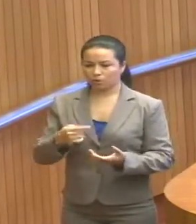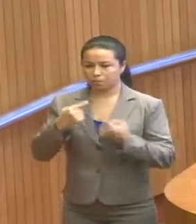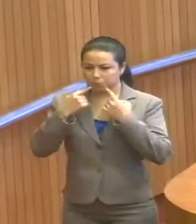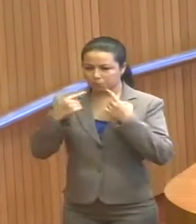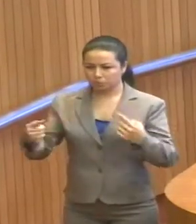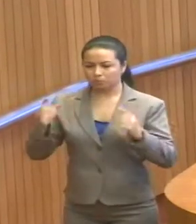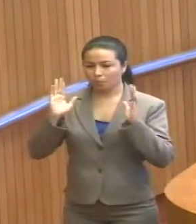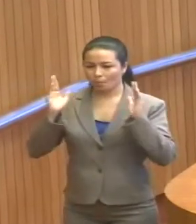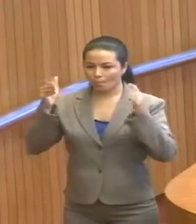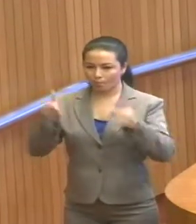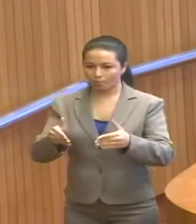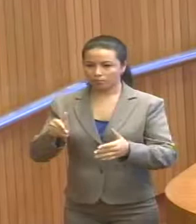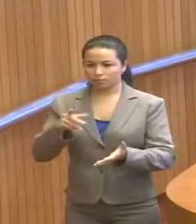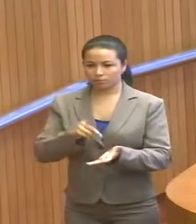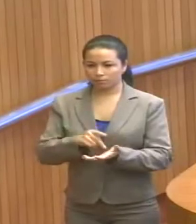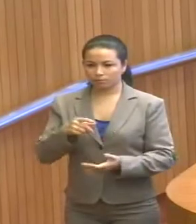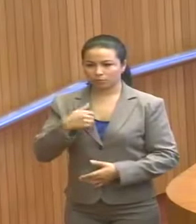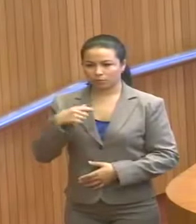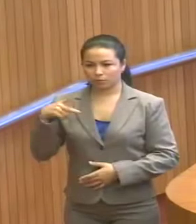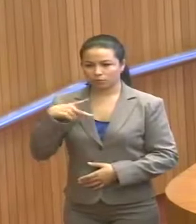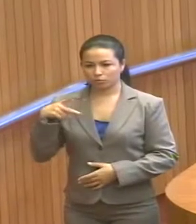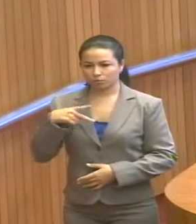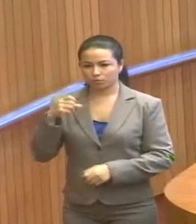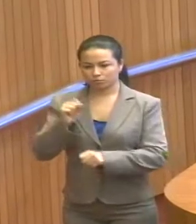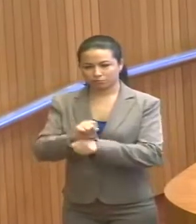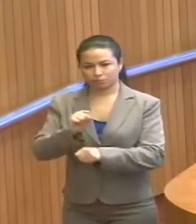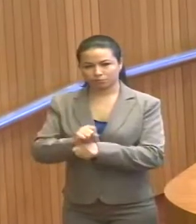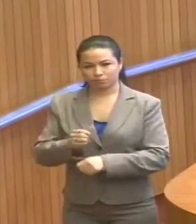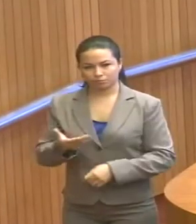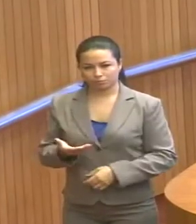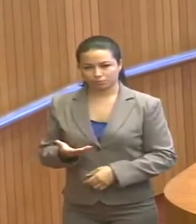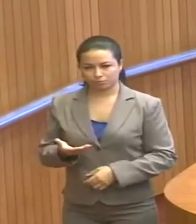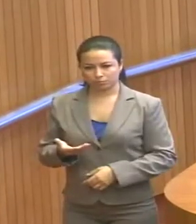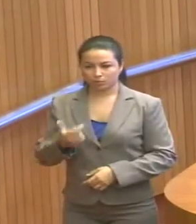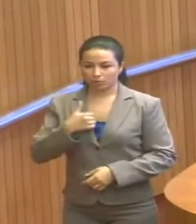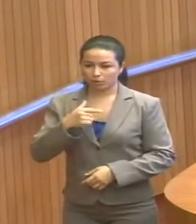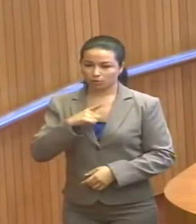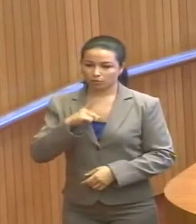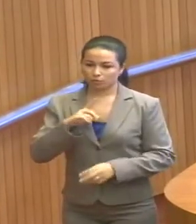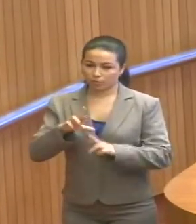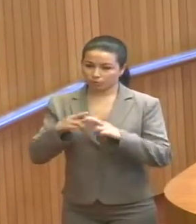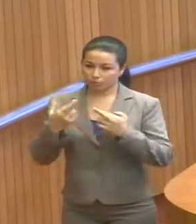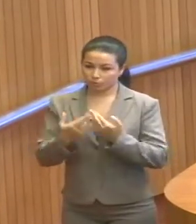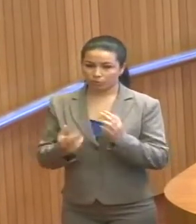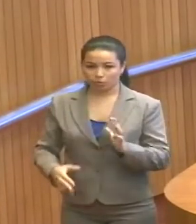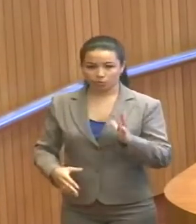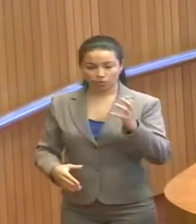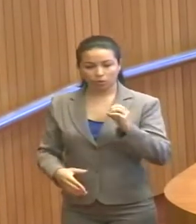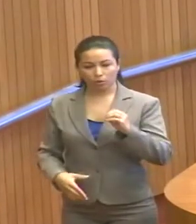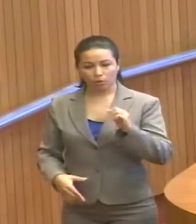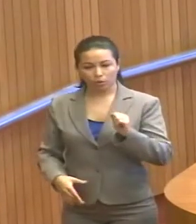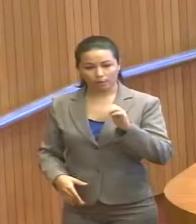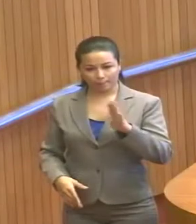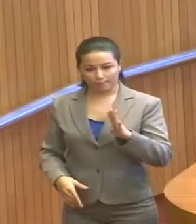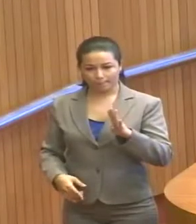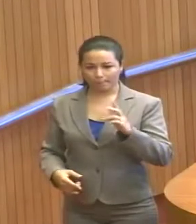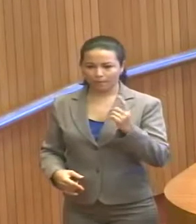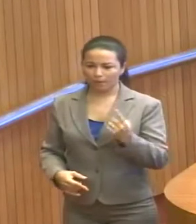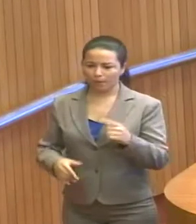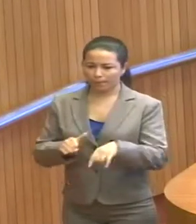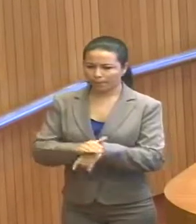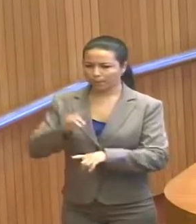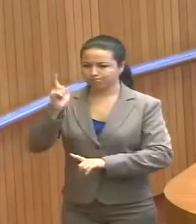que, aliás, eu particularmente esperava isso. Eu tive na reunião que aconteceu na OAB, e uma das